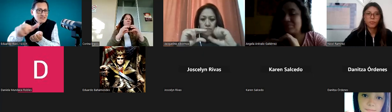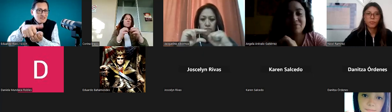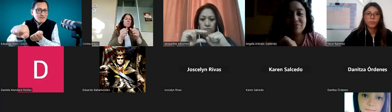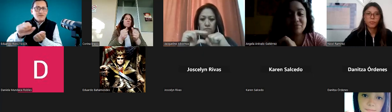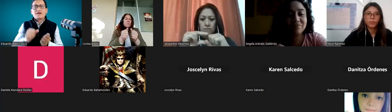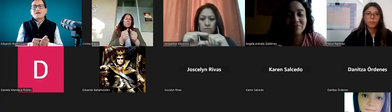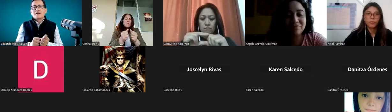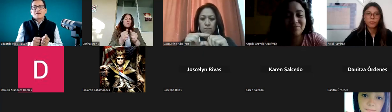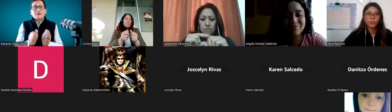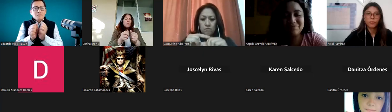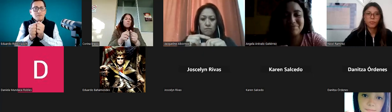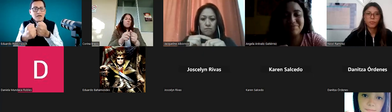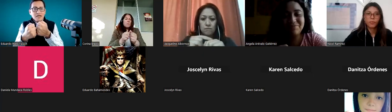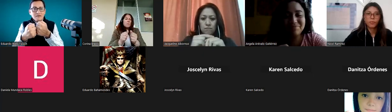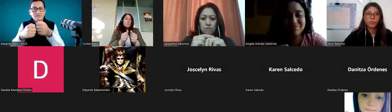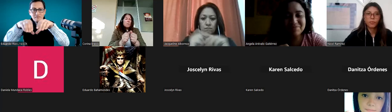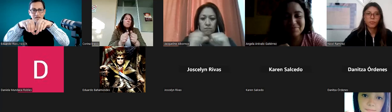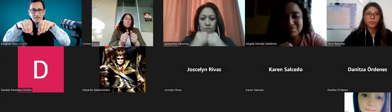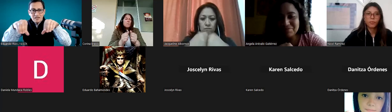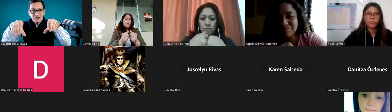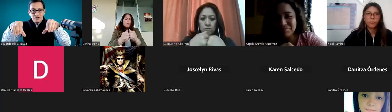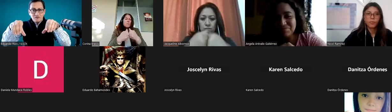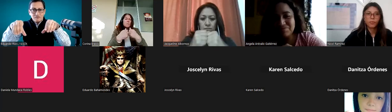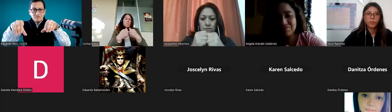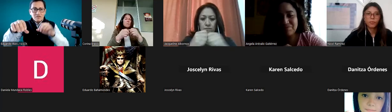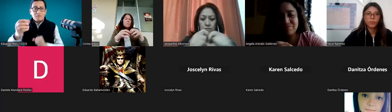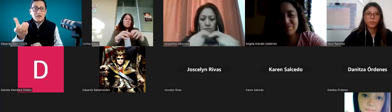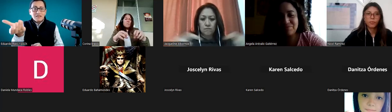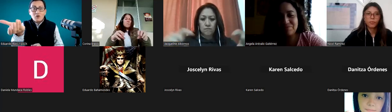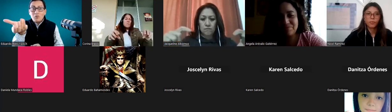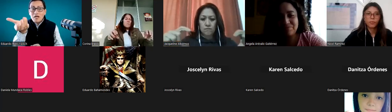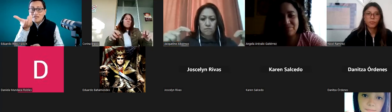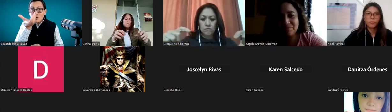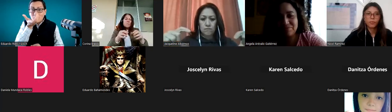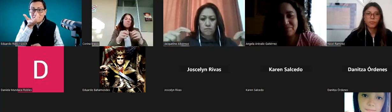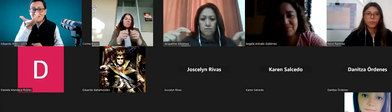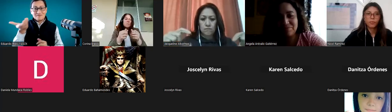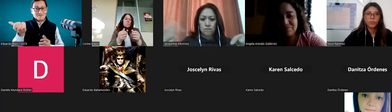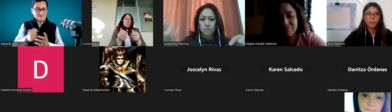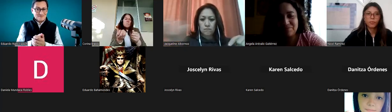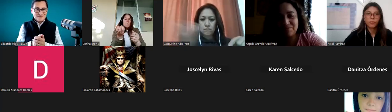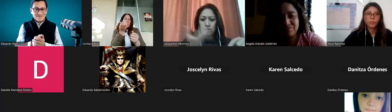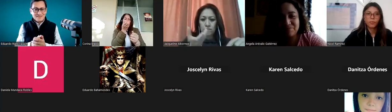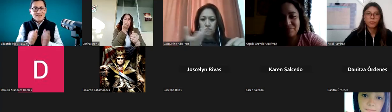se hace así. Pan alargadito, el pan de completo que se come así.